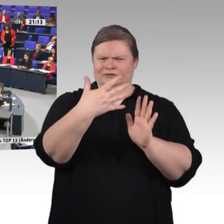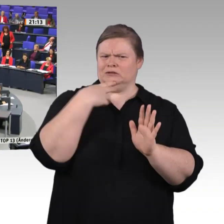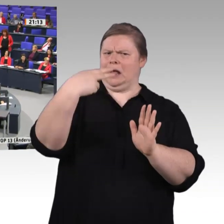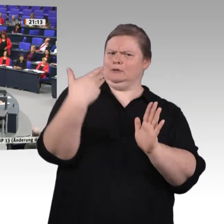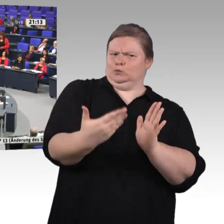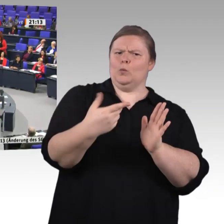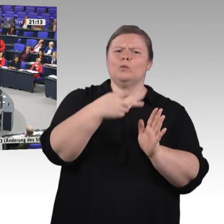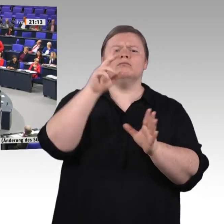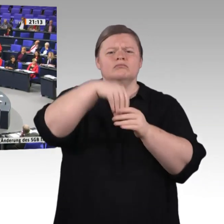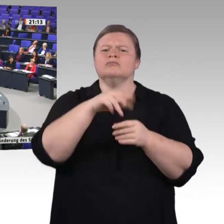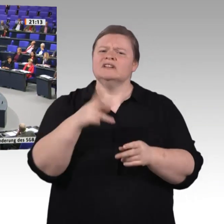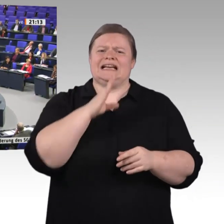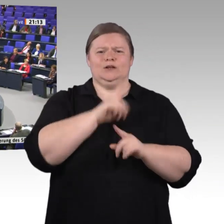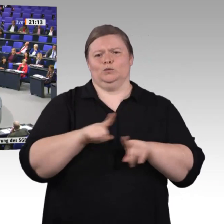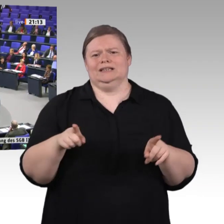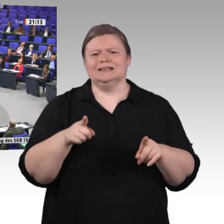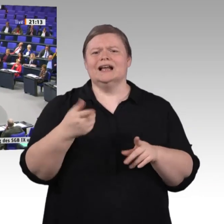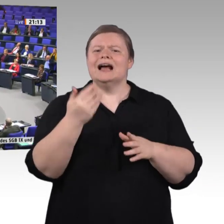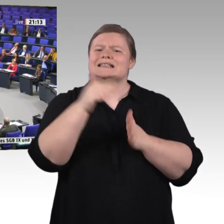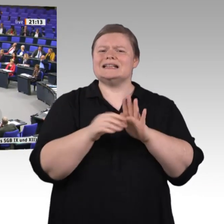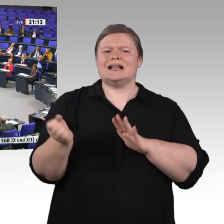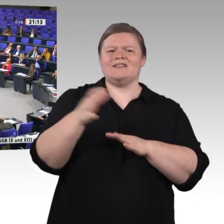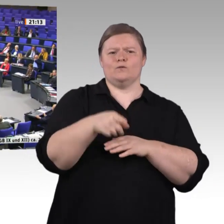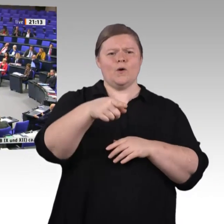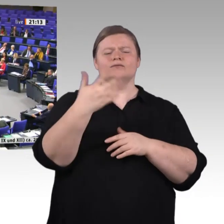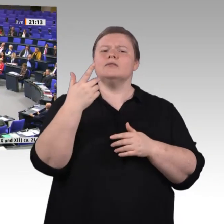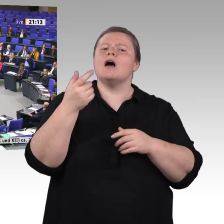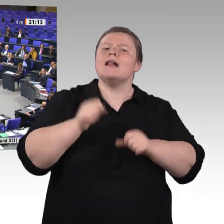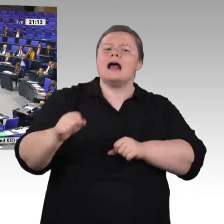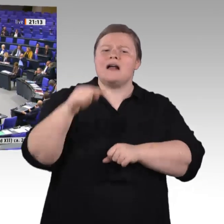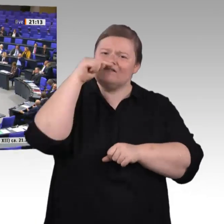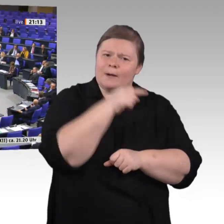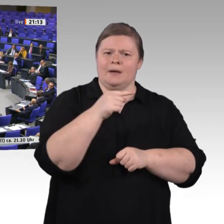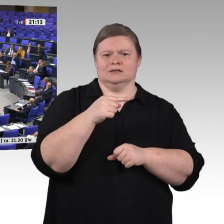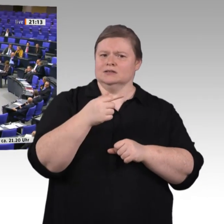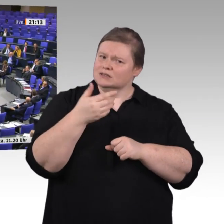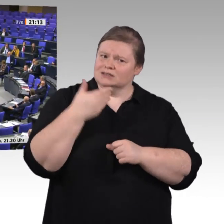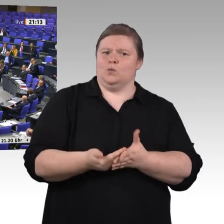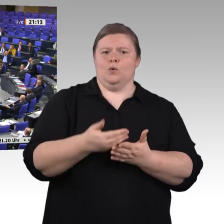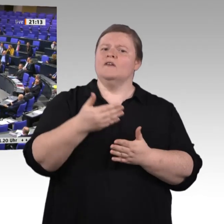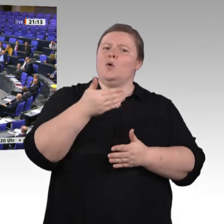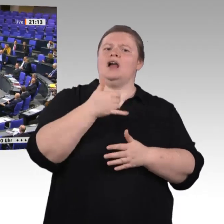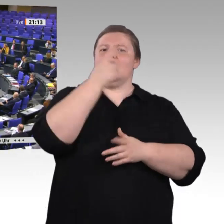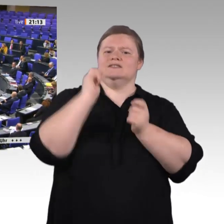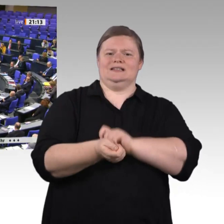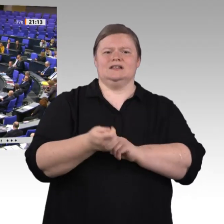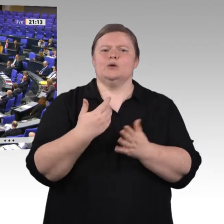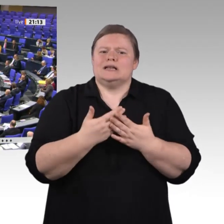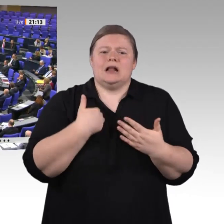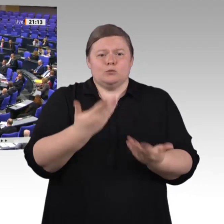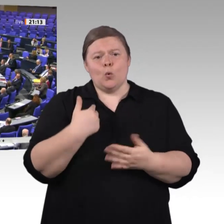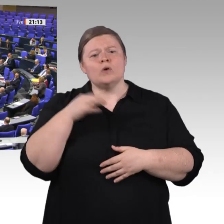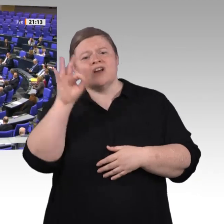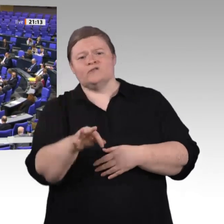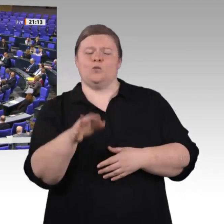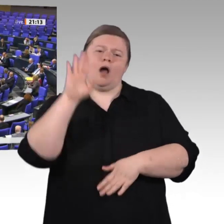Frau Präsidentin, liebe Kolleginnen und Kollegen, zunächst etwas vorab. Die Anhörung am Montag hat erneut deutlich gezeigt,